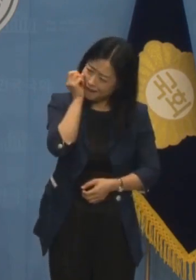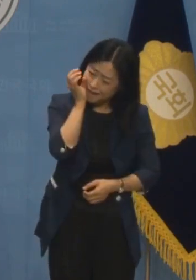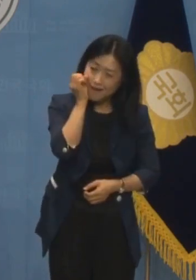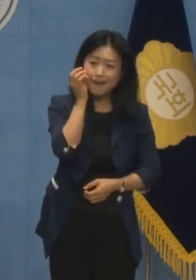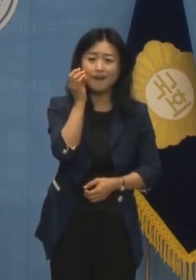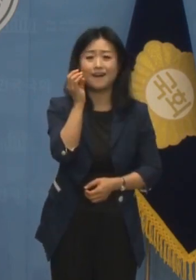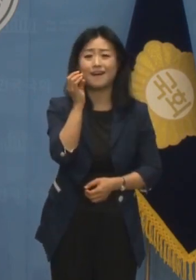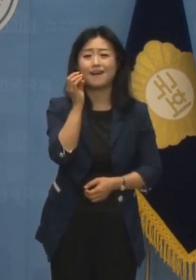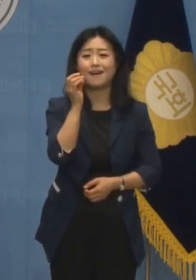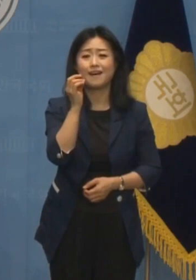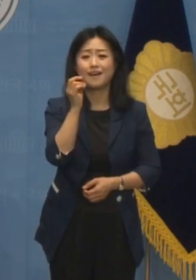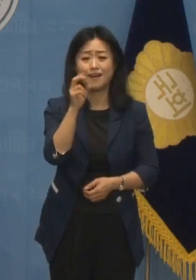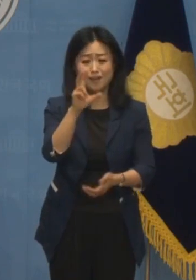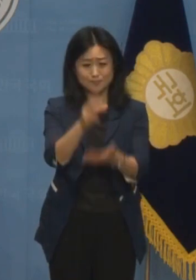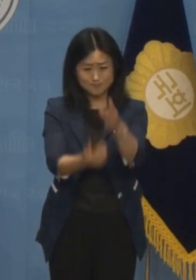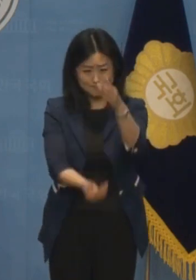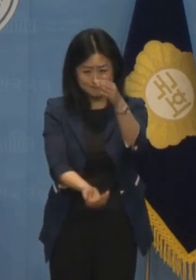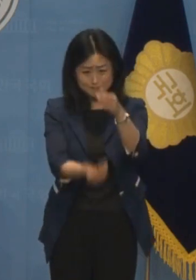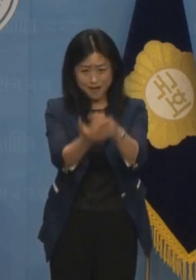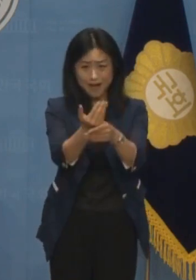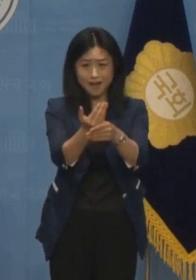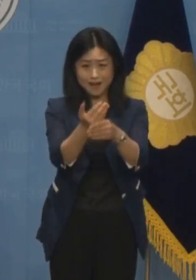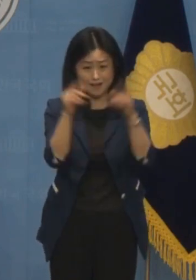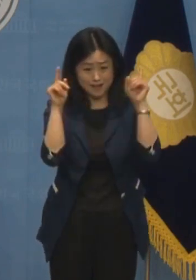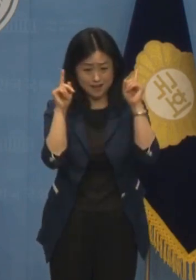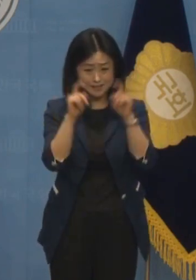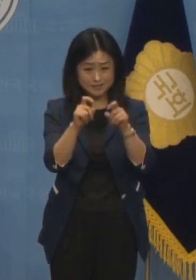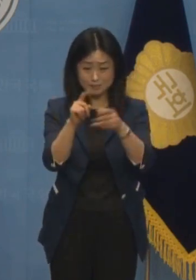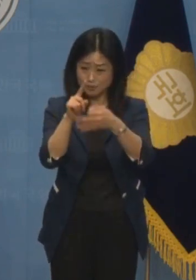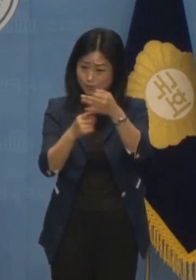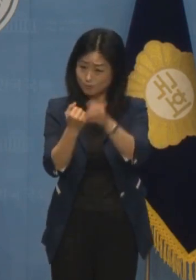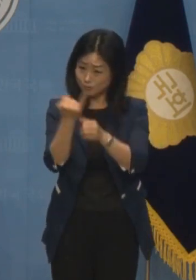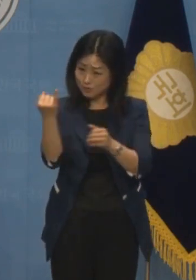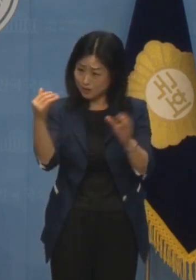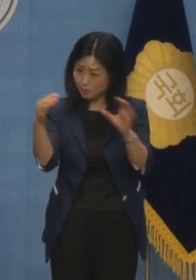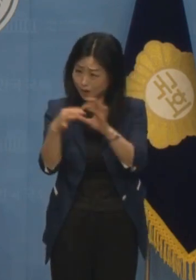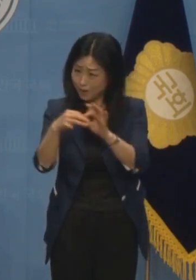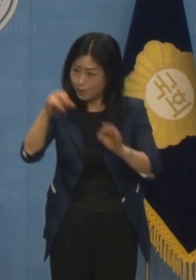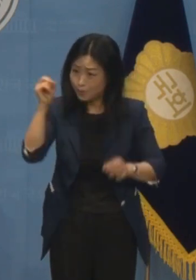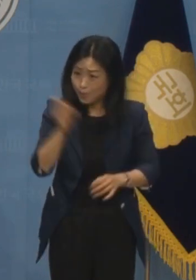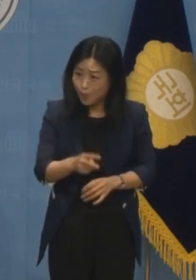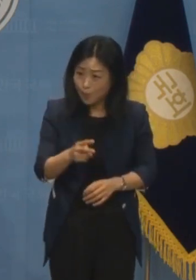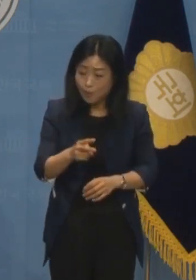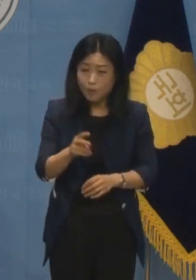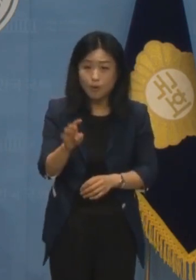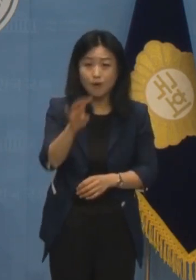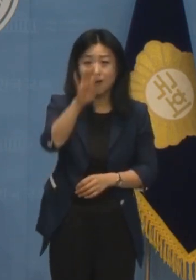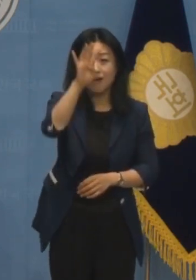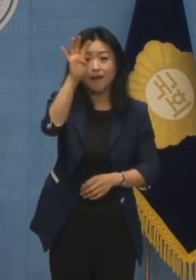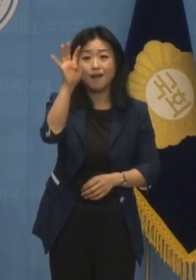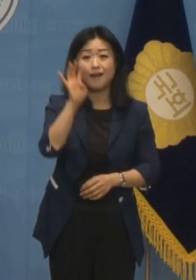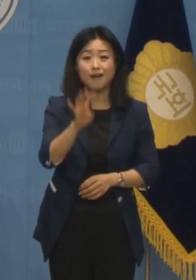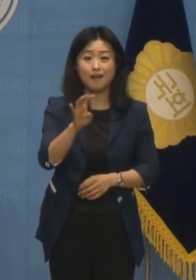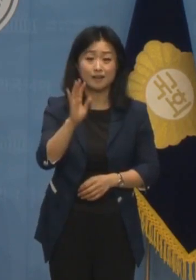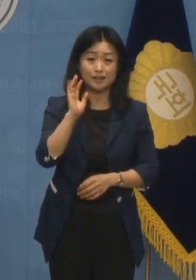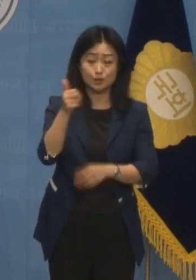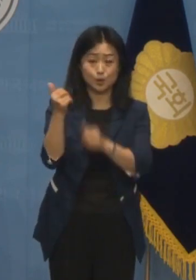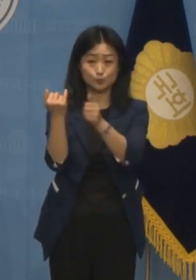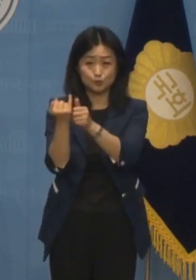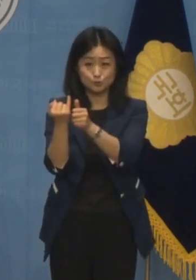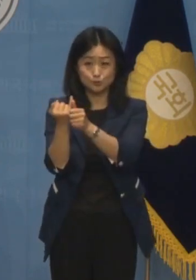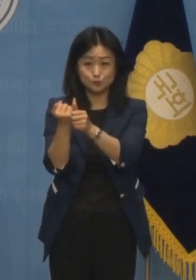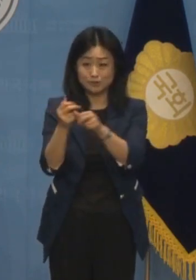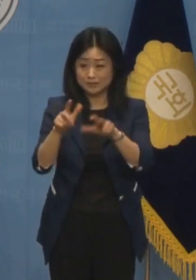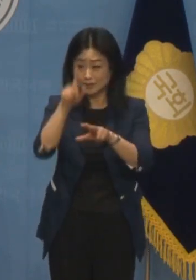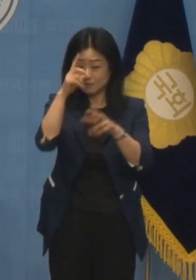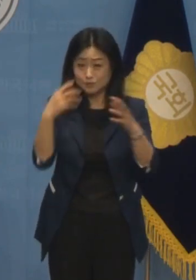혹여 이 엄청난 의혹들에 일말의 사실이라도 담겨 있다면 대통령 부부와 현